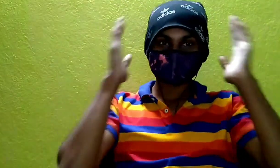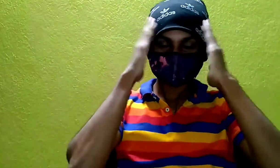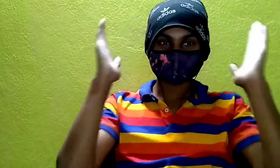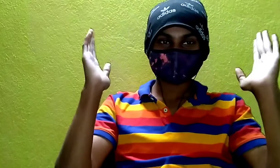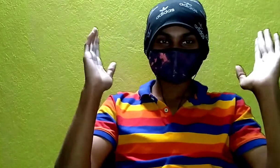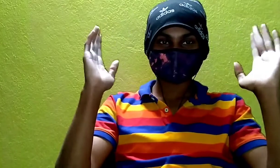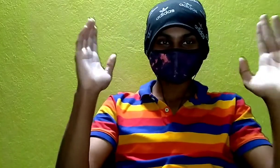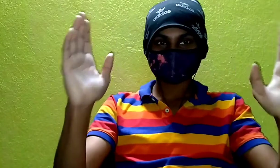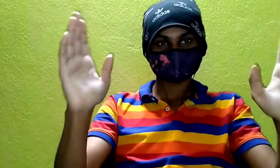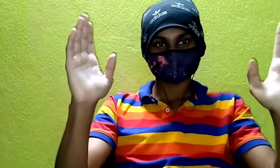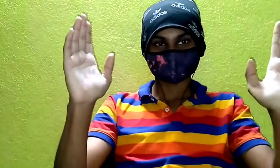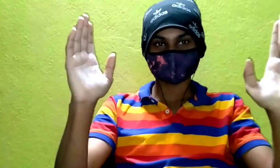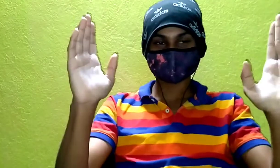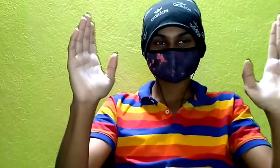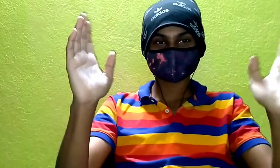लग रहा